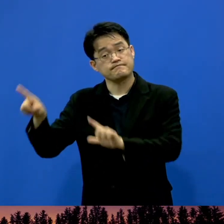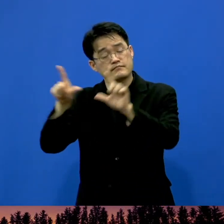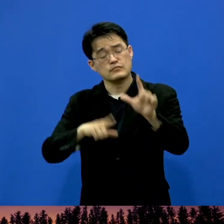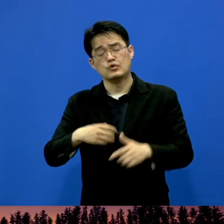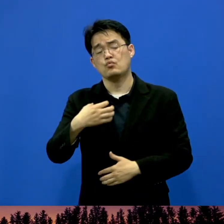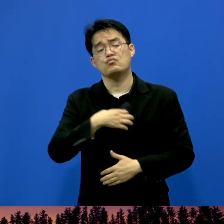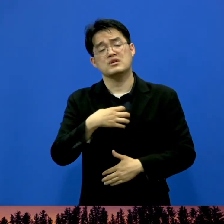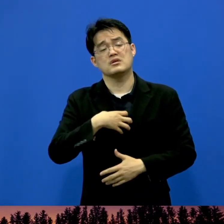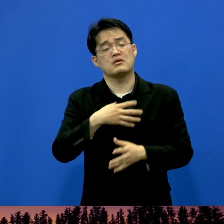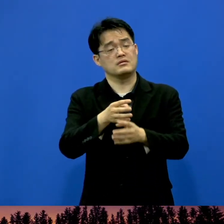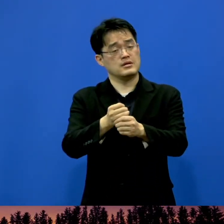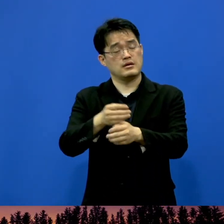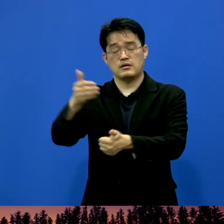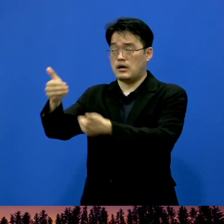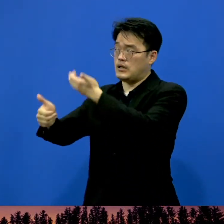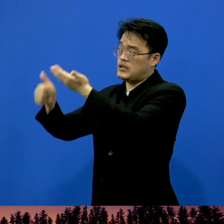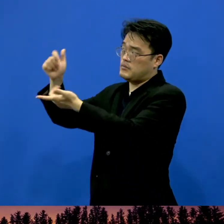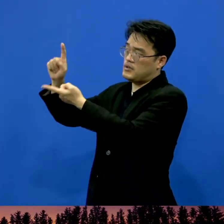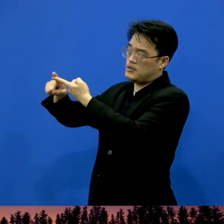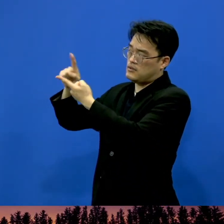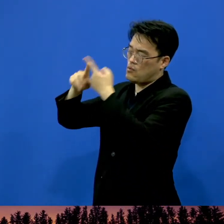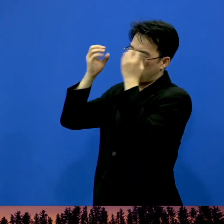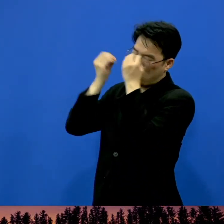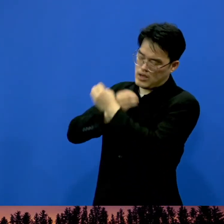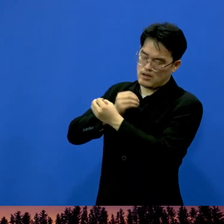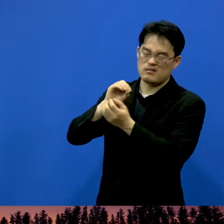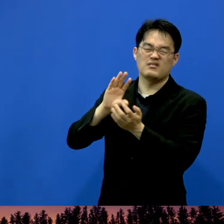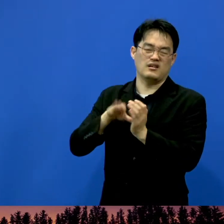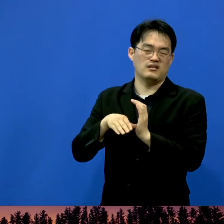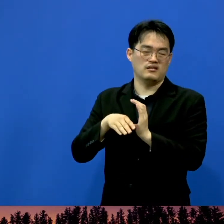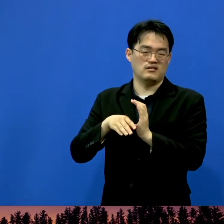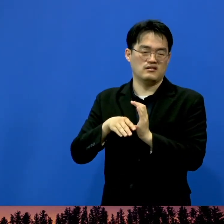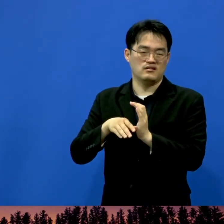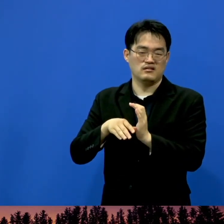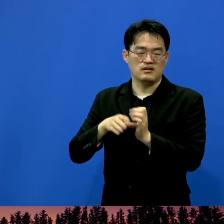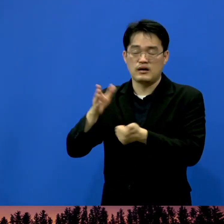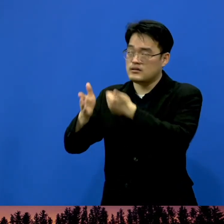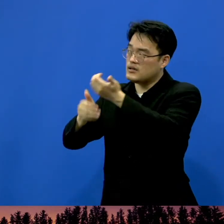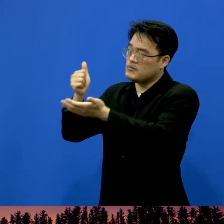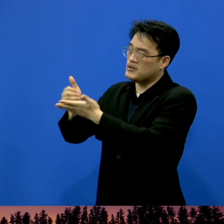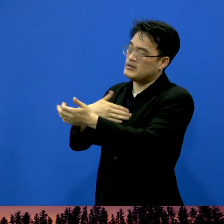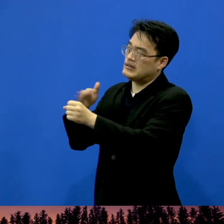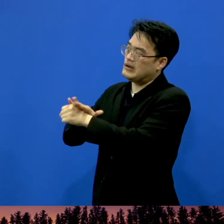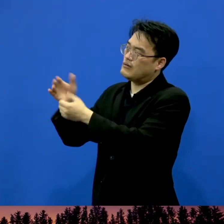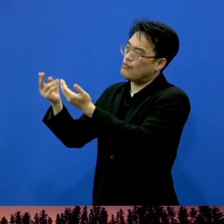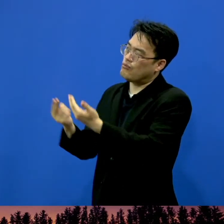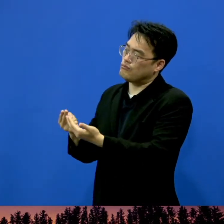때예요. 어떤 오해죠? 하나님이 나를 사랑하시지 않는 것은 아닌가?